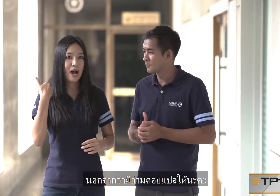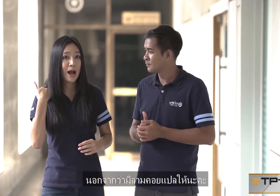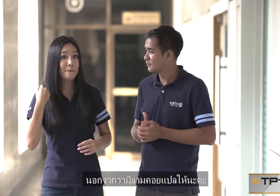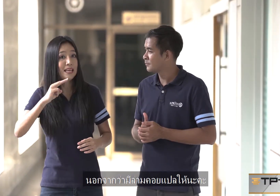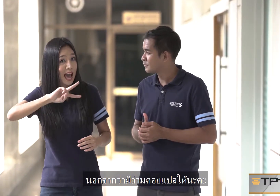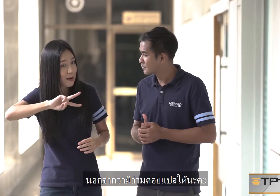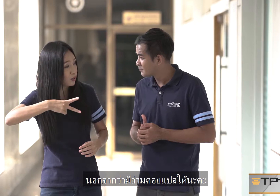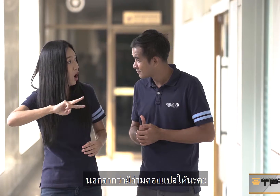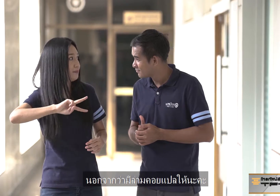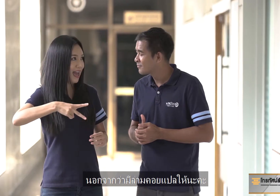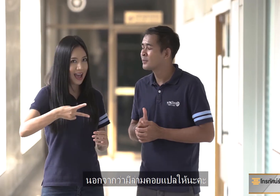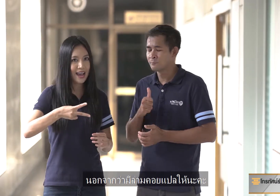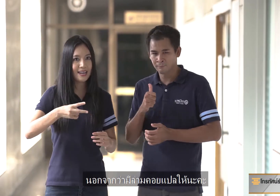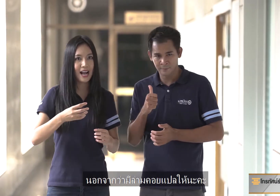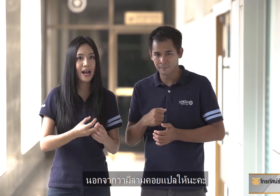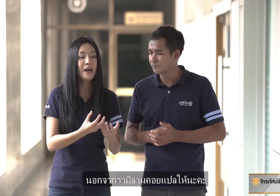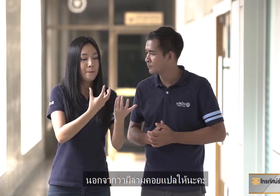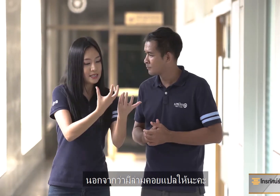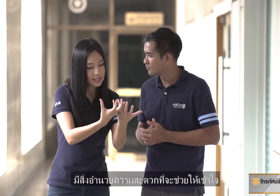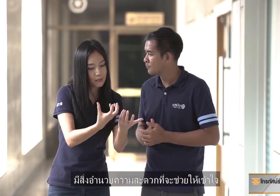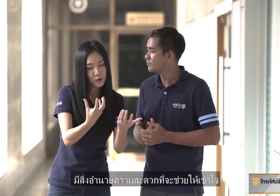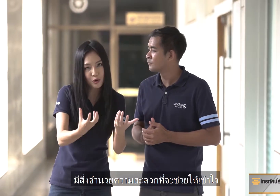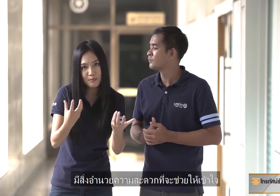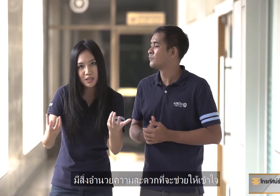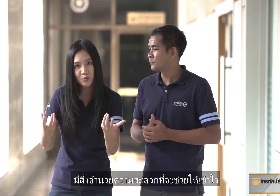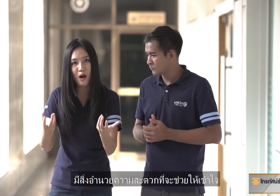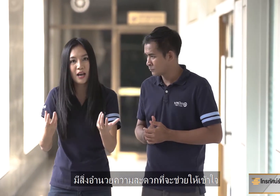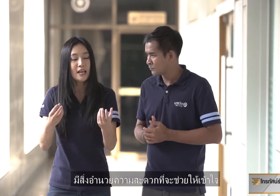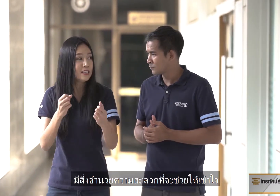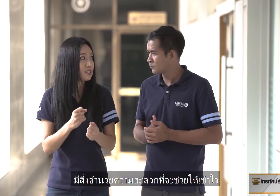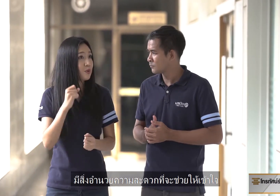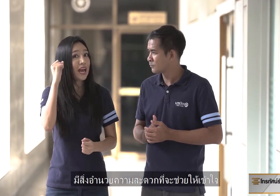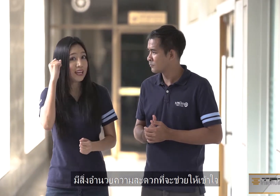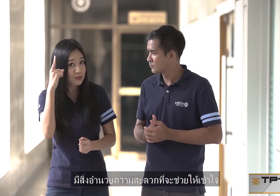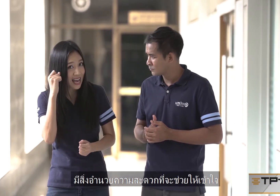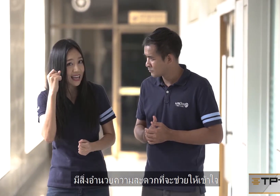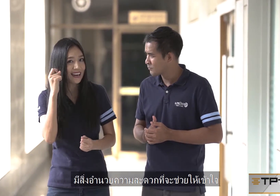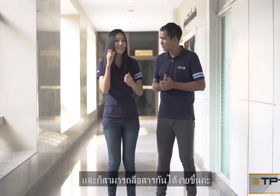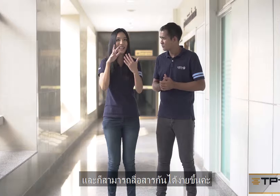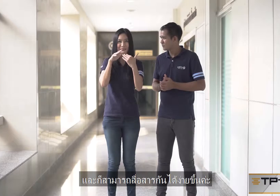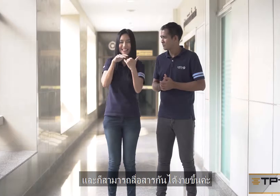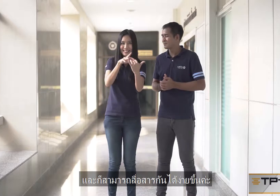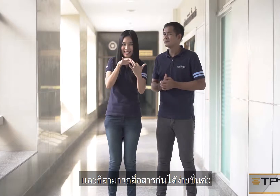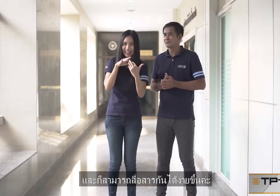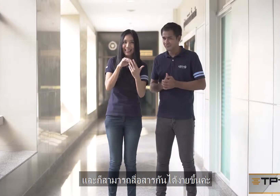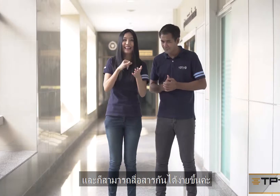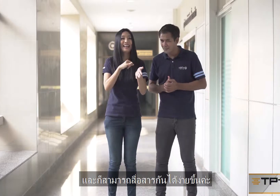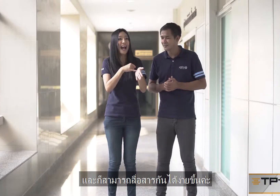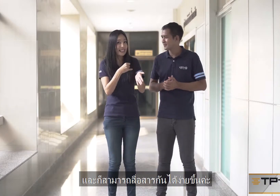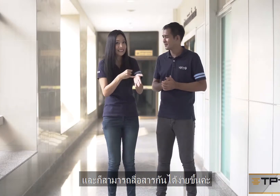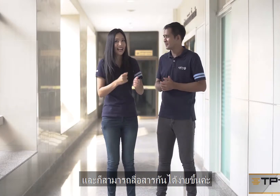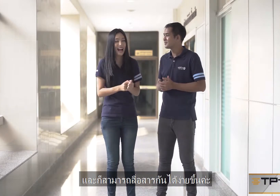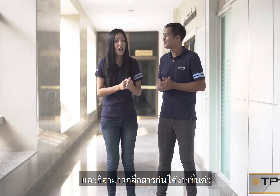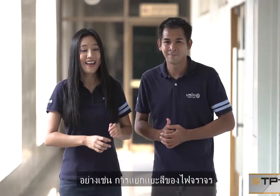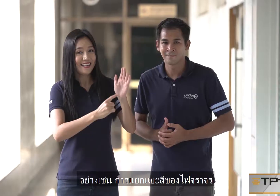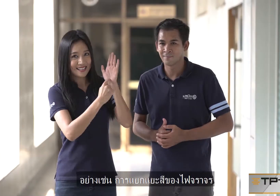จากว่ามีล่ามคอยแปลให้นะคะมีสิ่งอำนวยความสะดวกที่จะช่วยให้เข้าใจและก็สามารถสื่อสารกันได้ง่าย